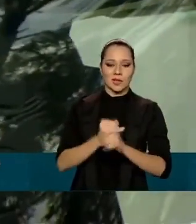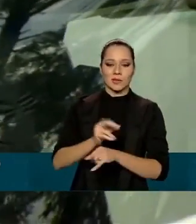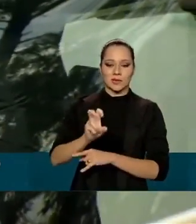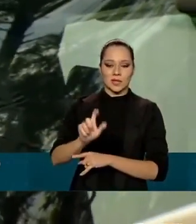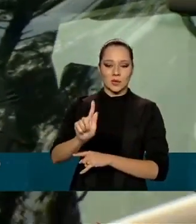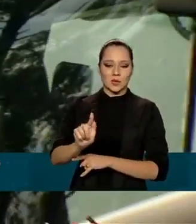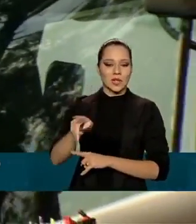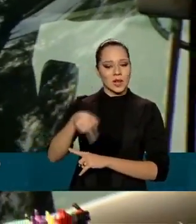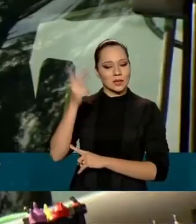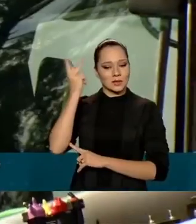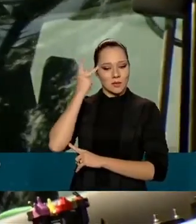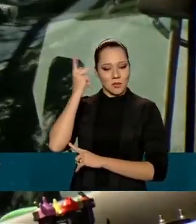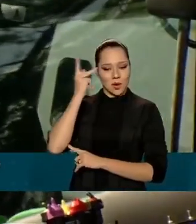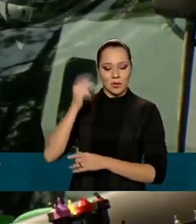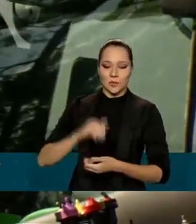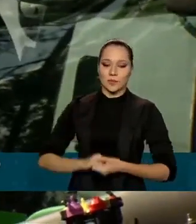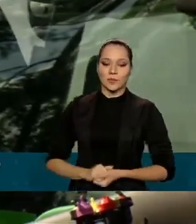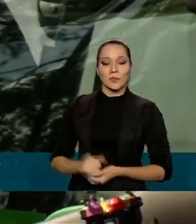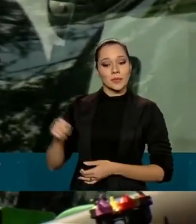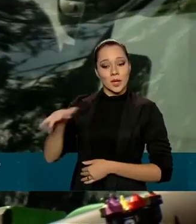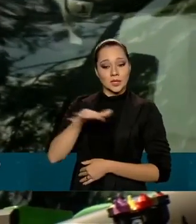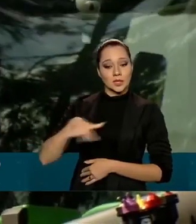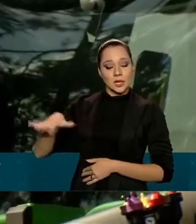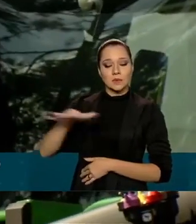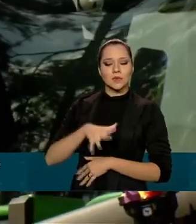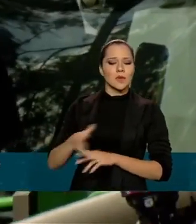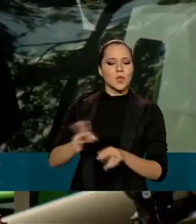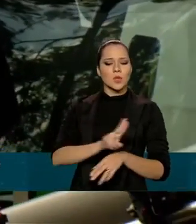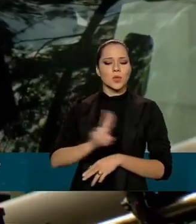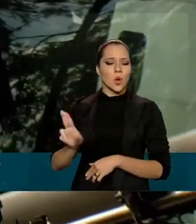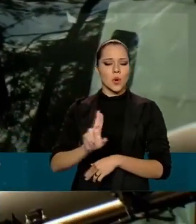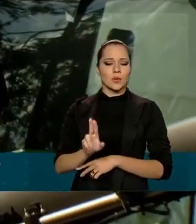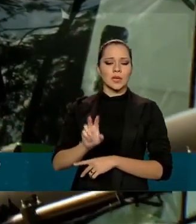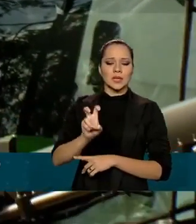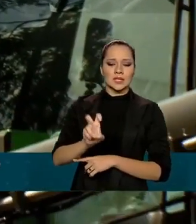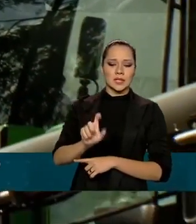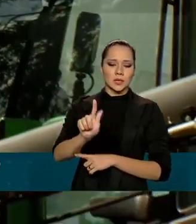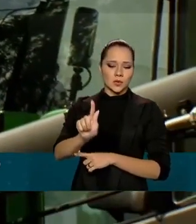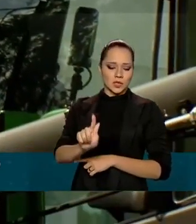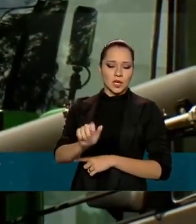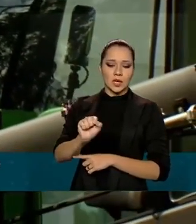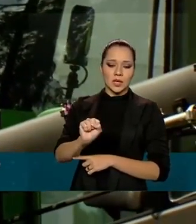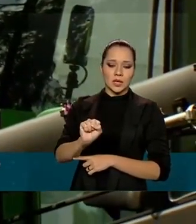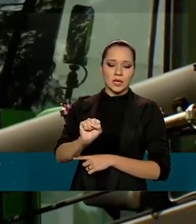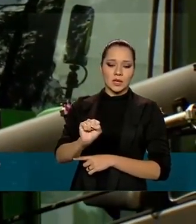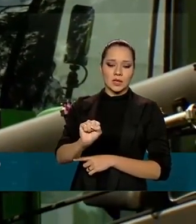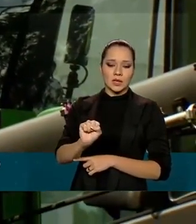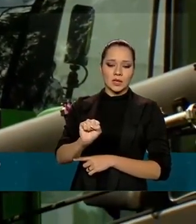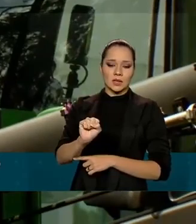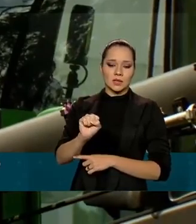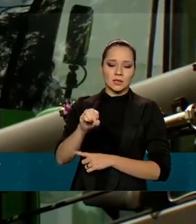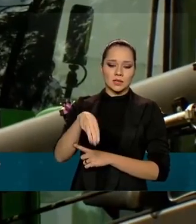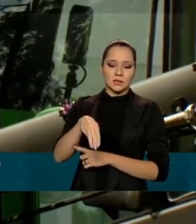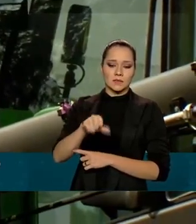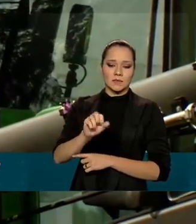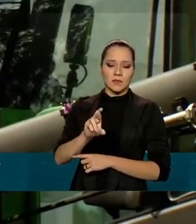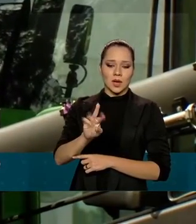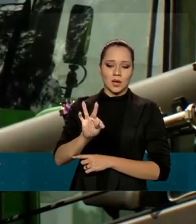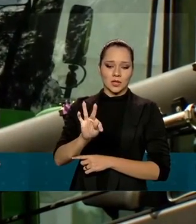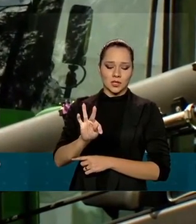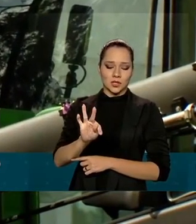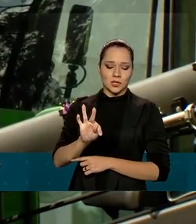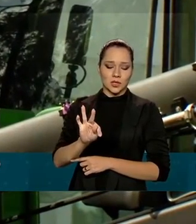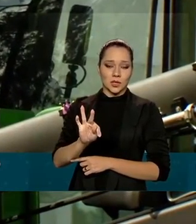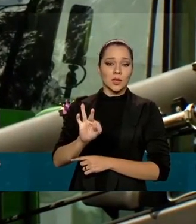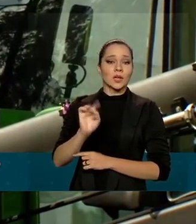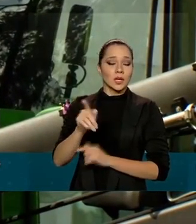5G de São Paulo. Esse campus ele foi batizado de 5G Smart Campus Facens e essa iniciativa ela